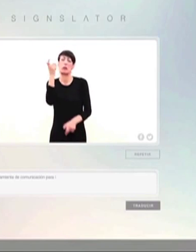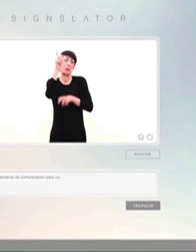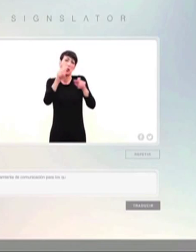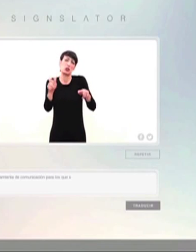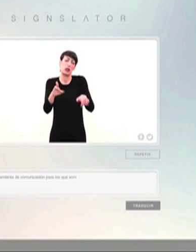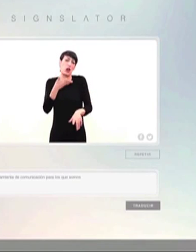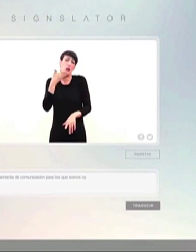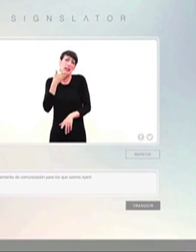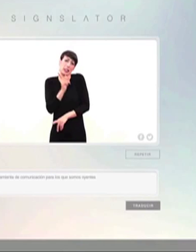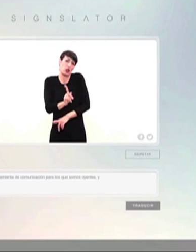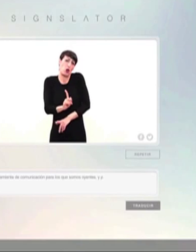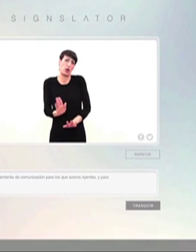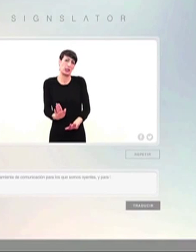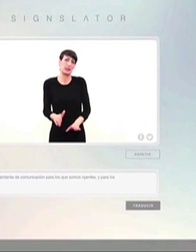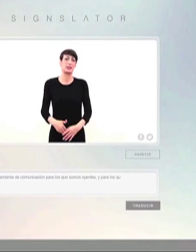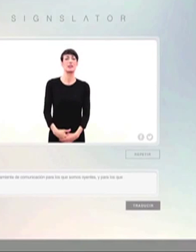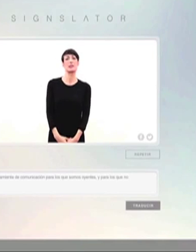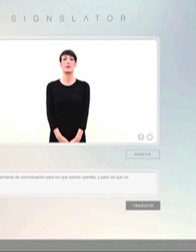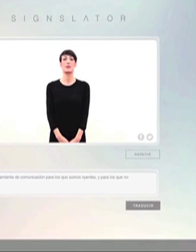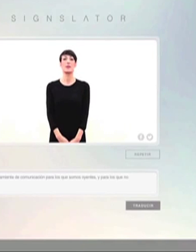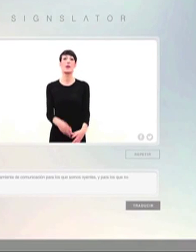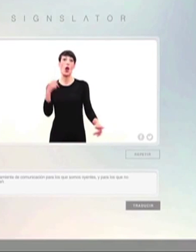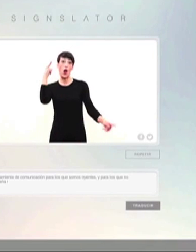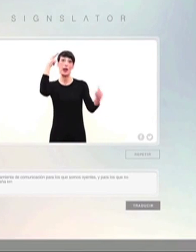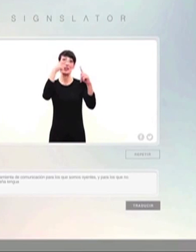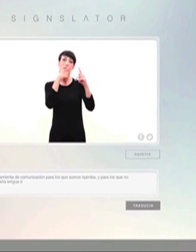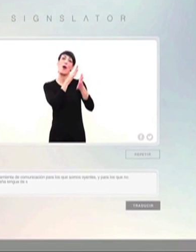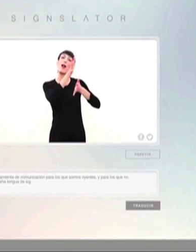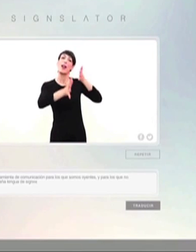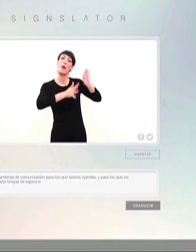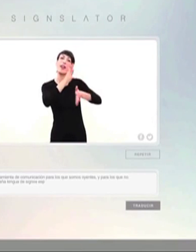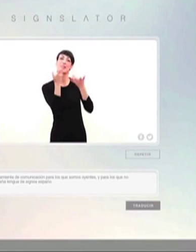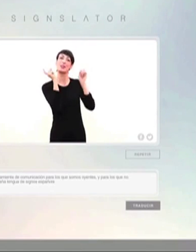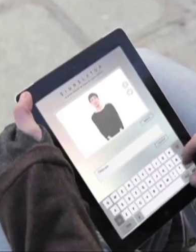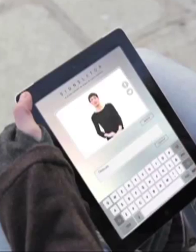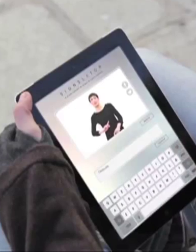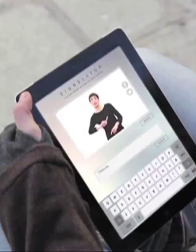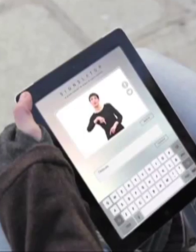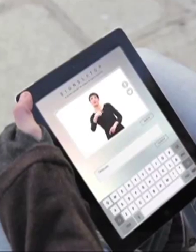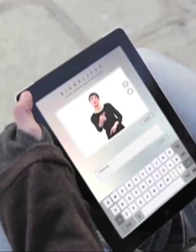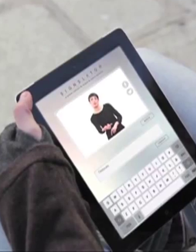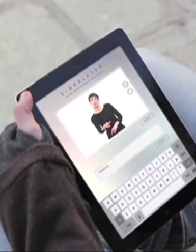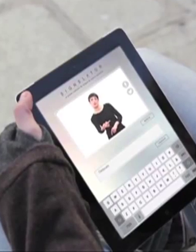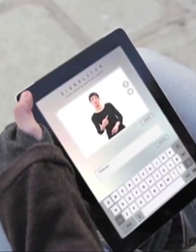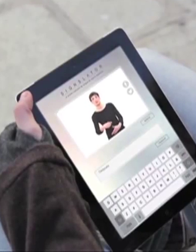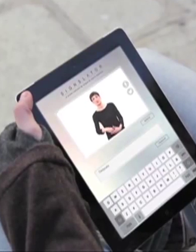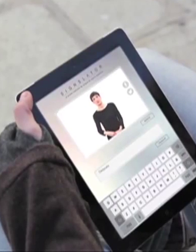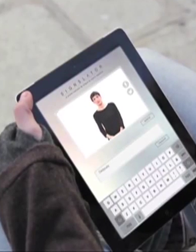una traducció del llenguatge parlat al llenguatge de signes. A més, també ofereix la possibilitat d'enviar missatges